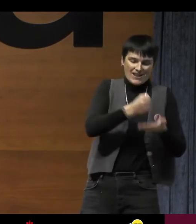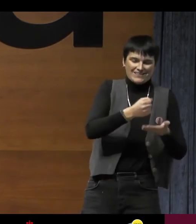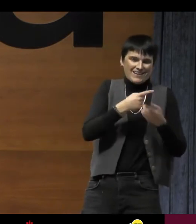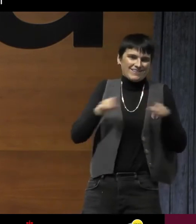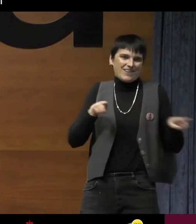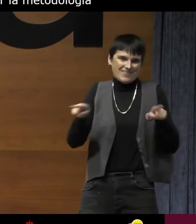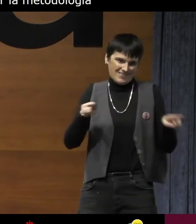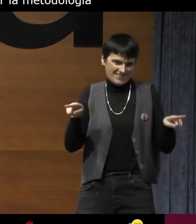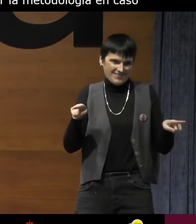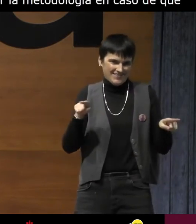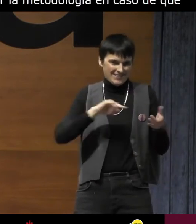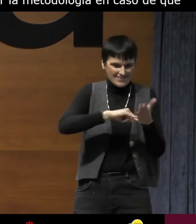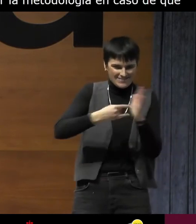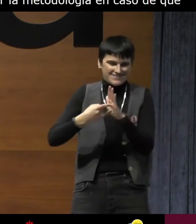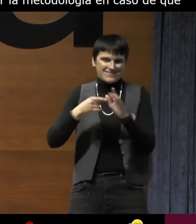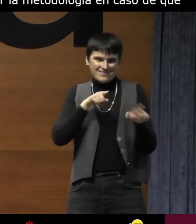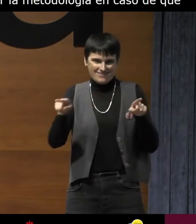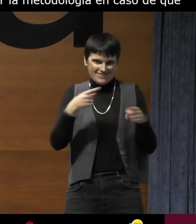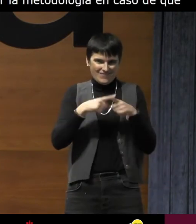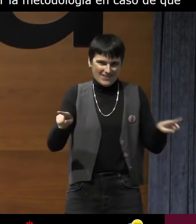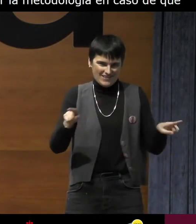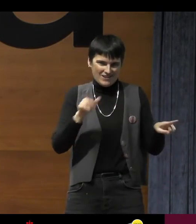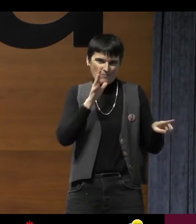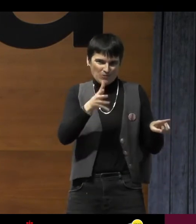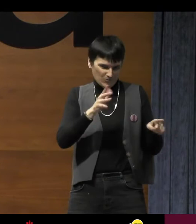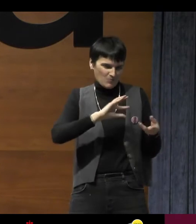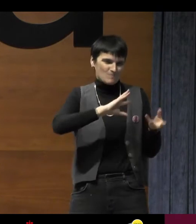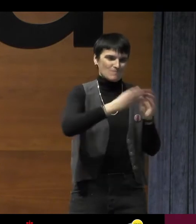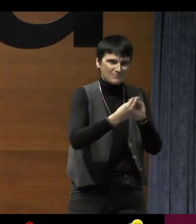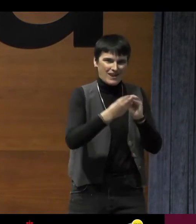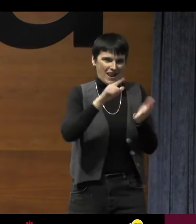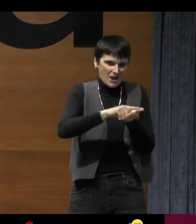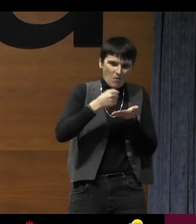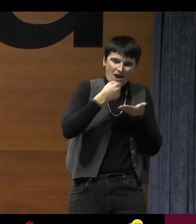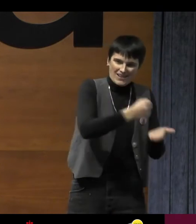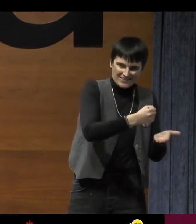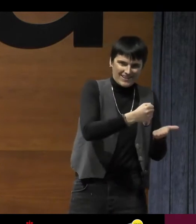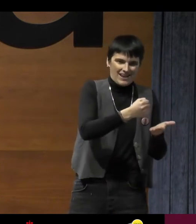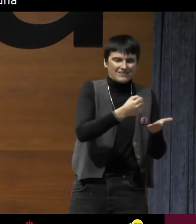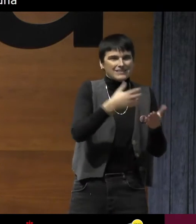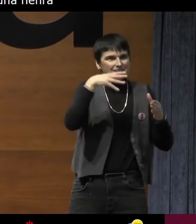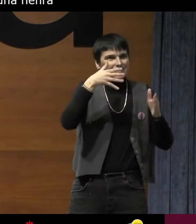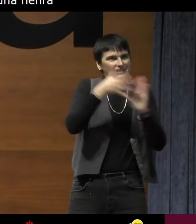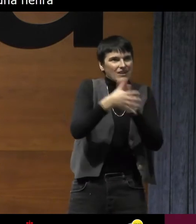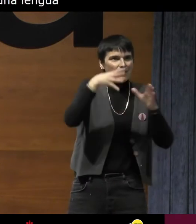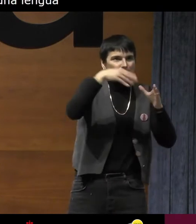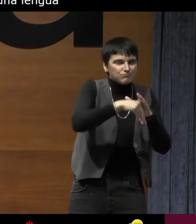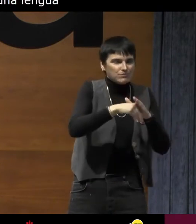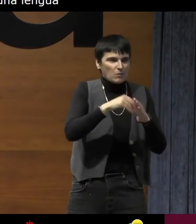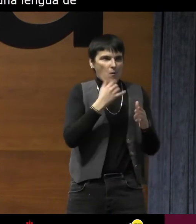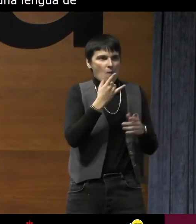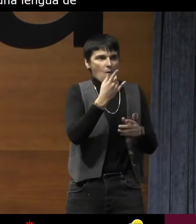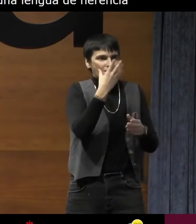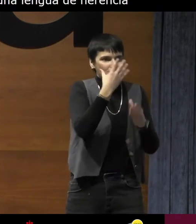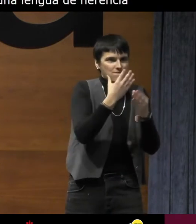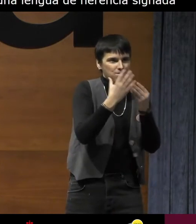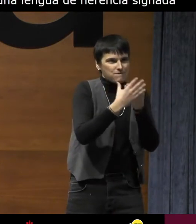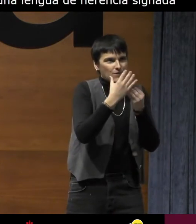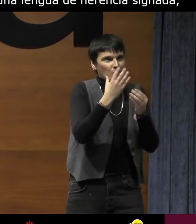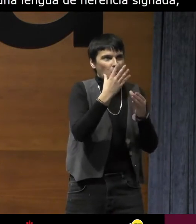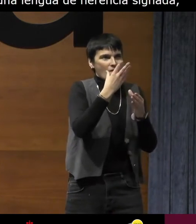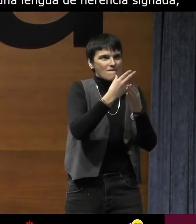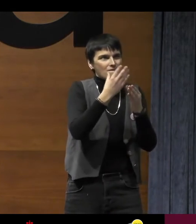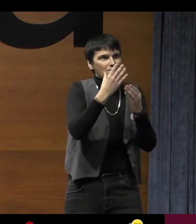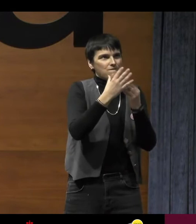que enseñemos una lengua 2 o una lengua de herencia asignada, porque los intereses y el punto de